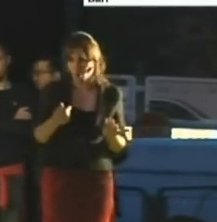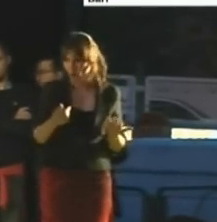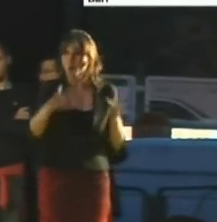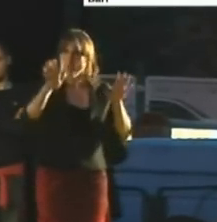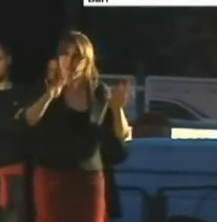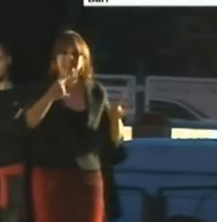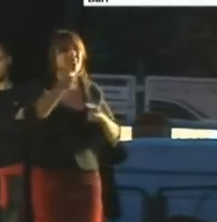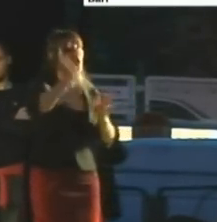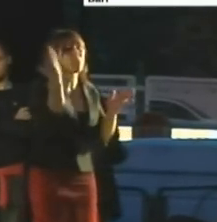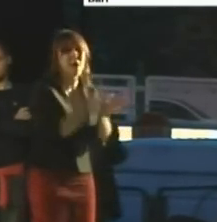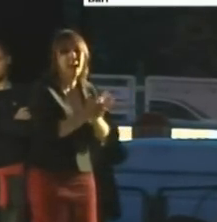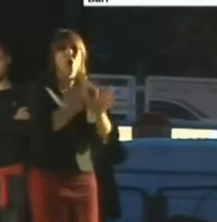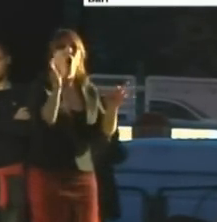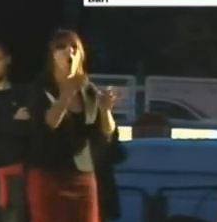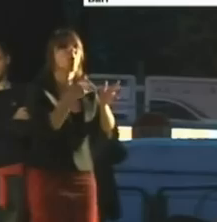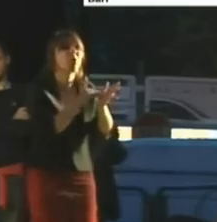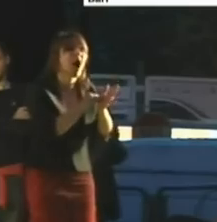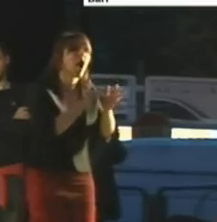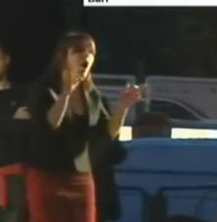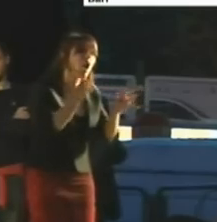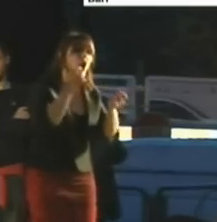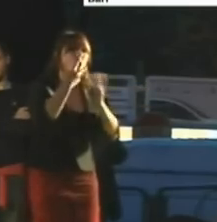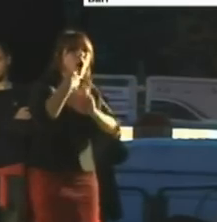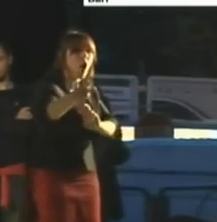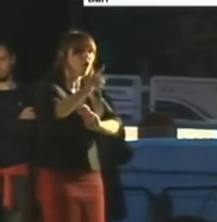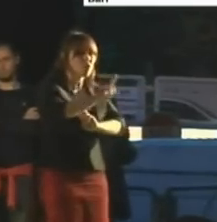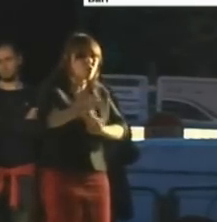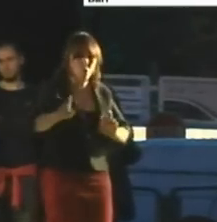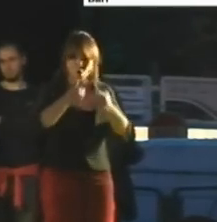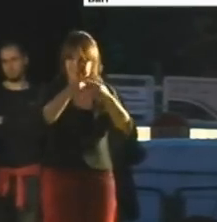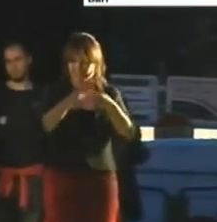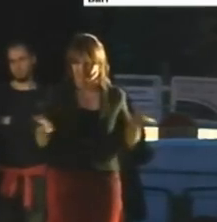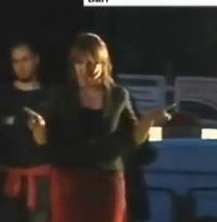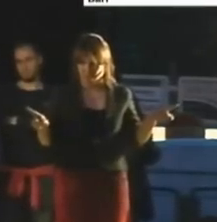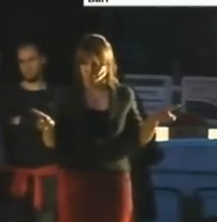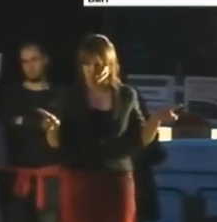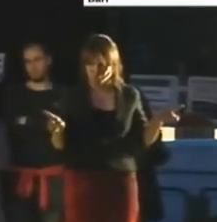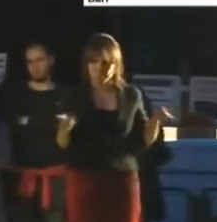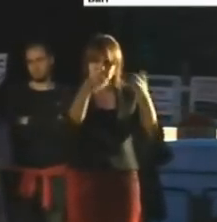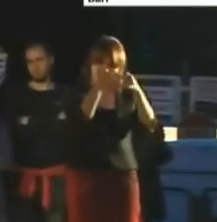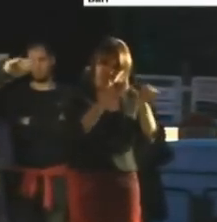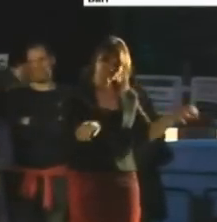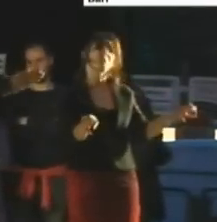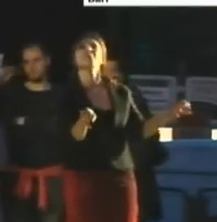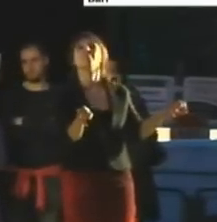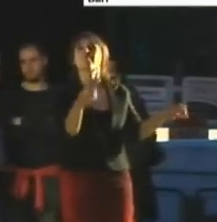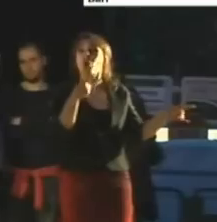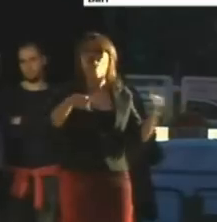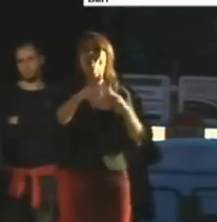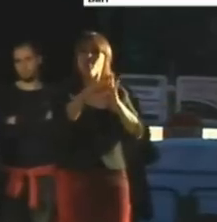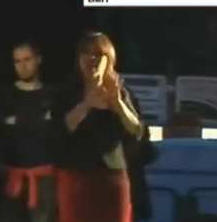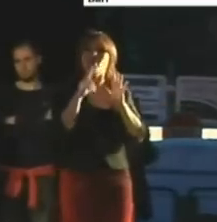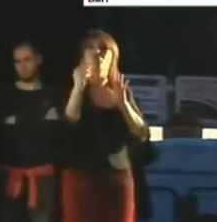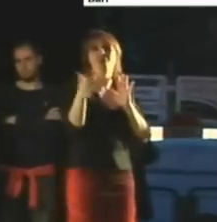adesso basta. O fai la banca o fai lo speculatore finanziario. Si dividono le due cose come abbiamo chiesto noi nel nostro